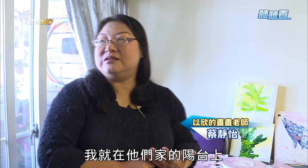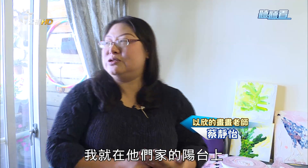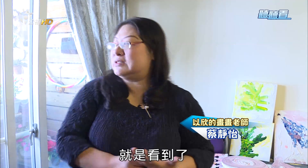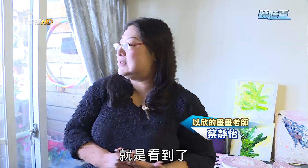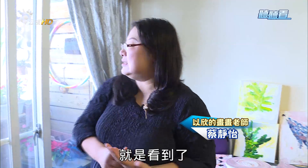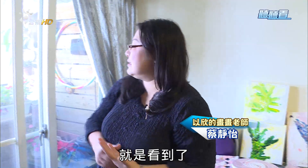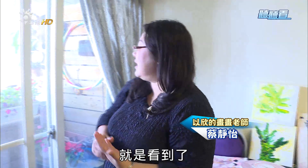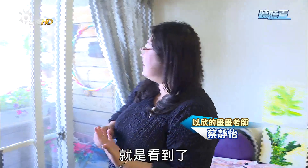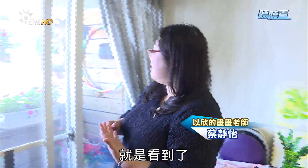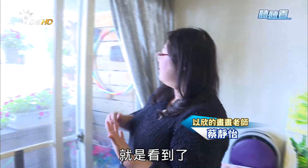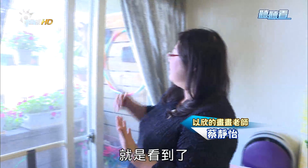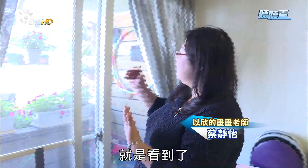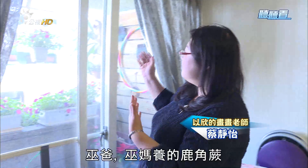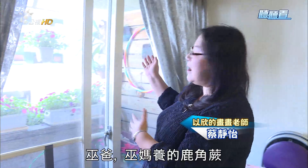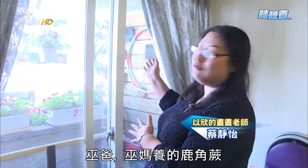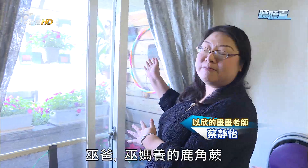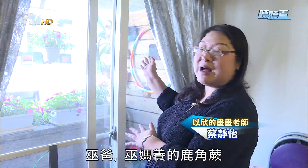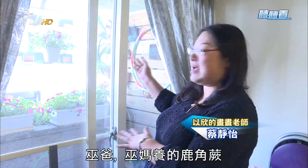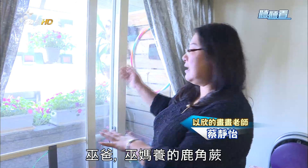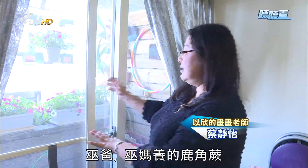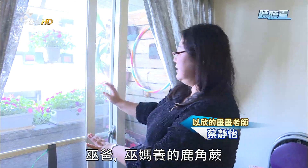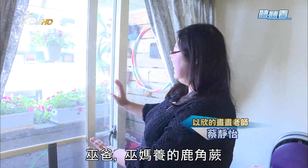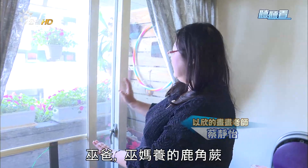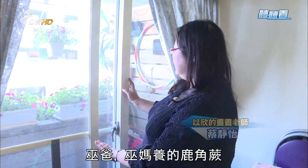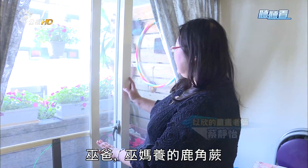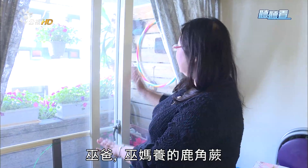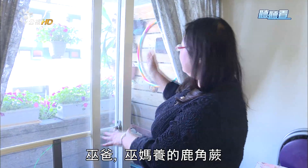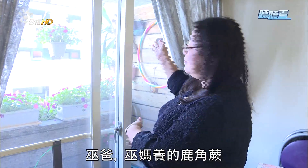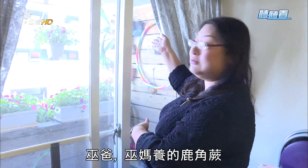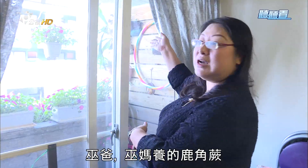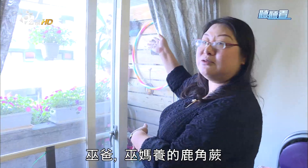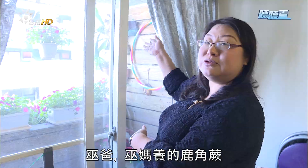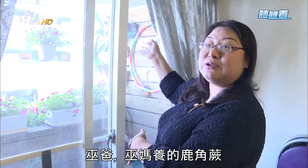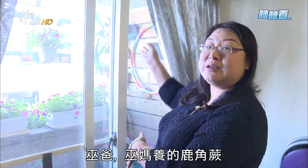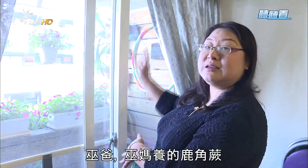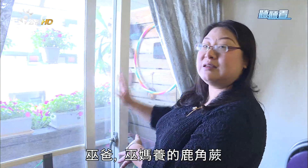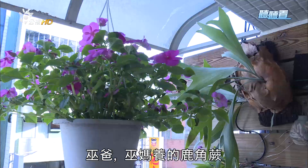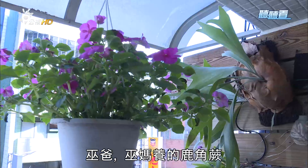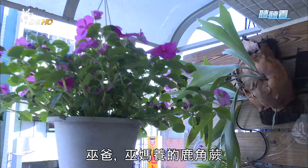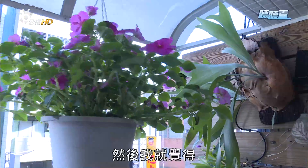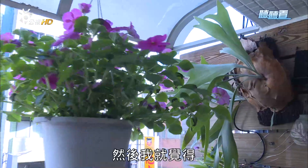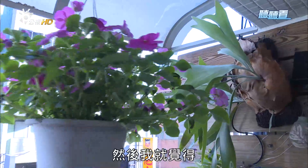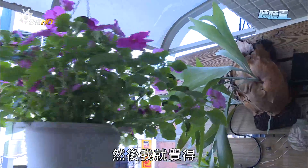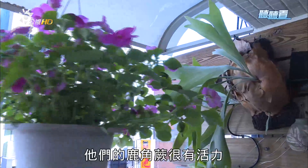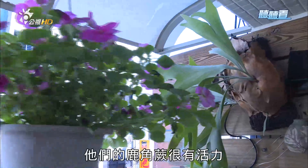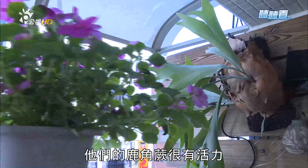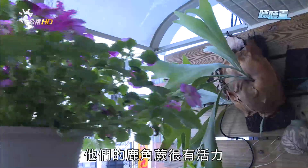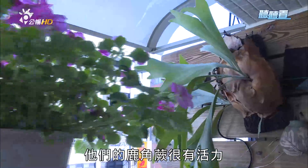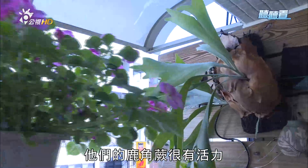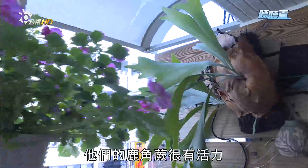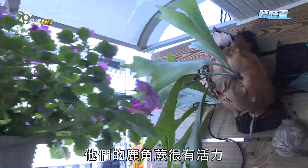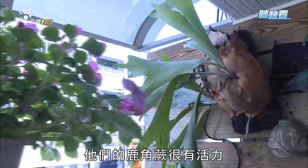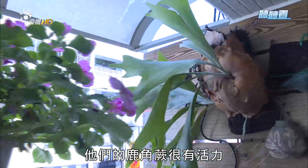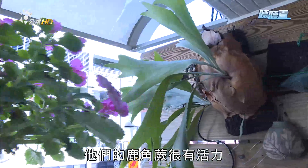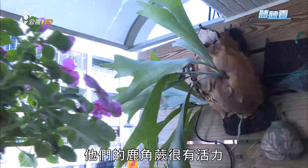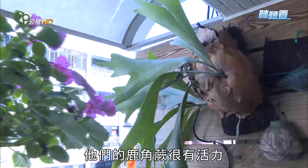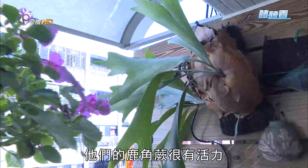就是看到了乌爸乌妈养的鹿角蕨，然后我就觉得他们的鹿角蕨很有活